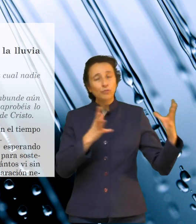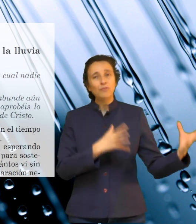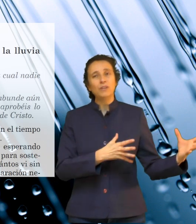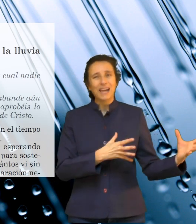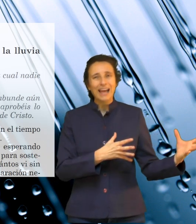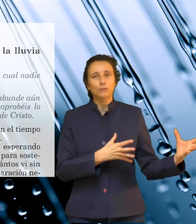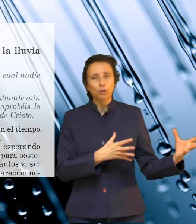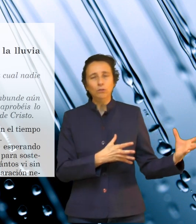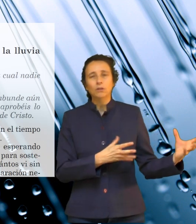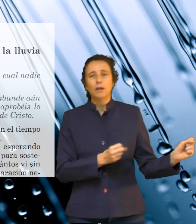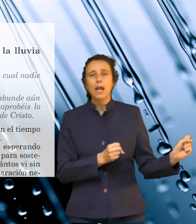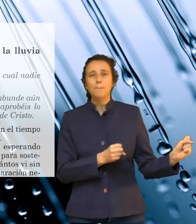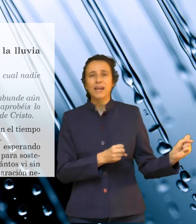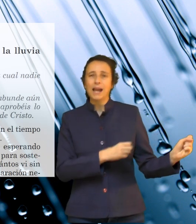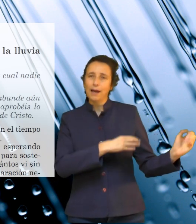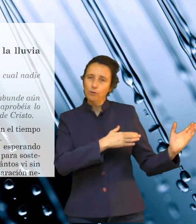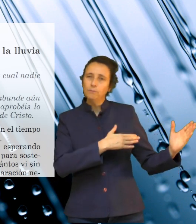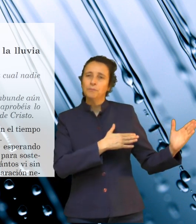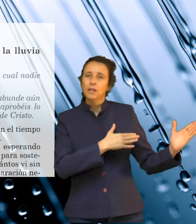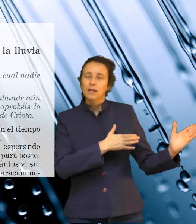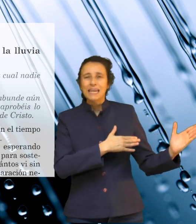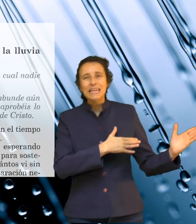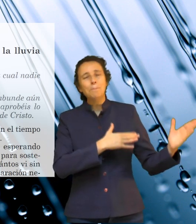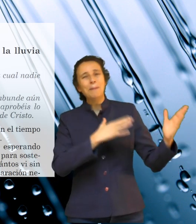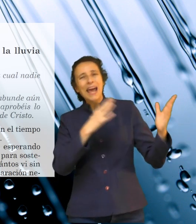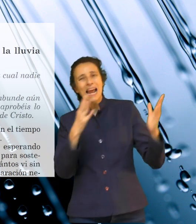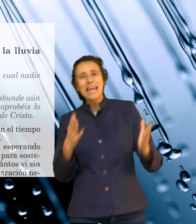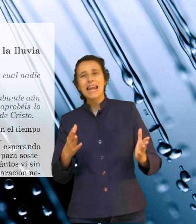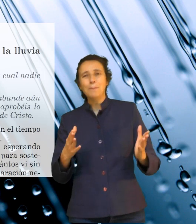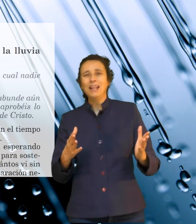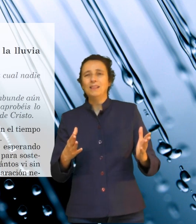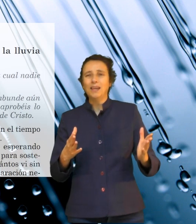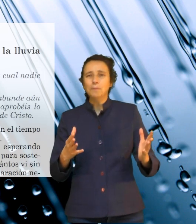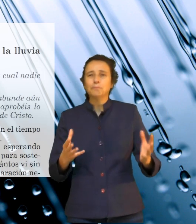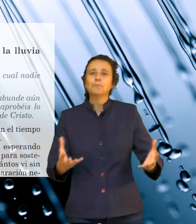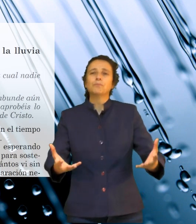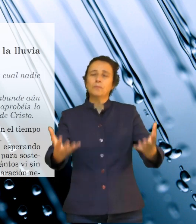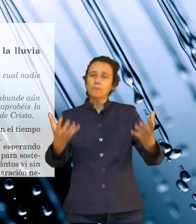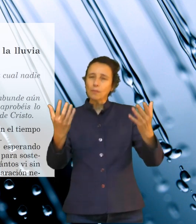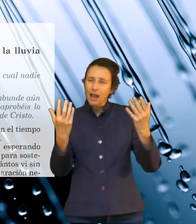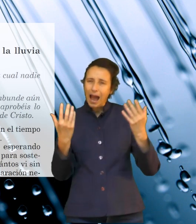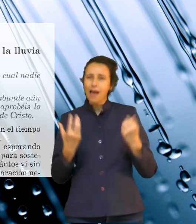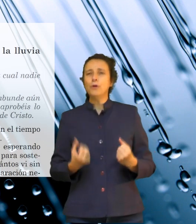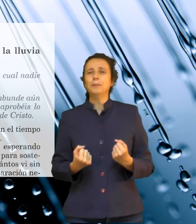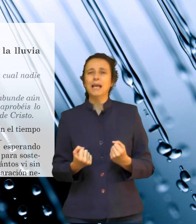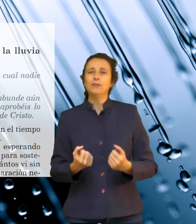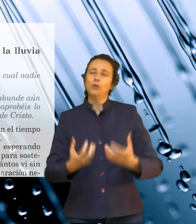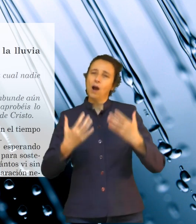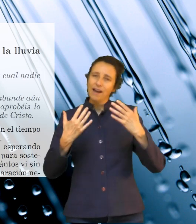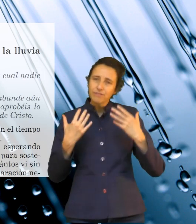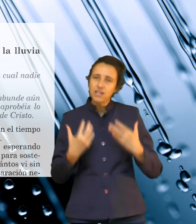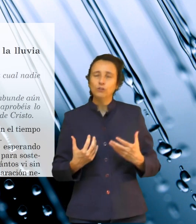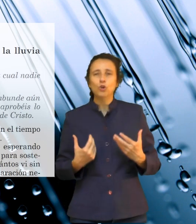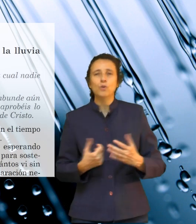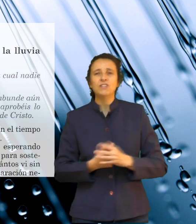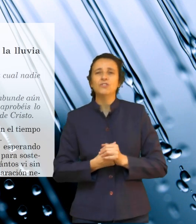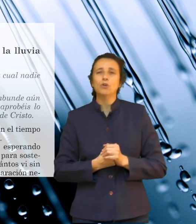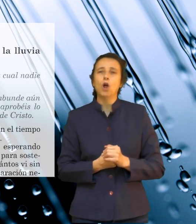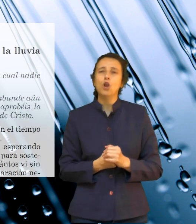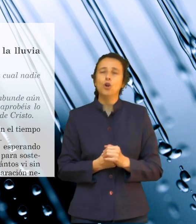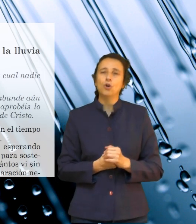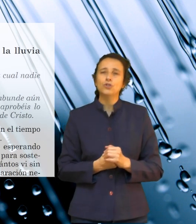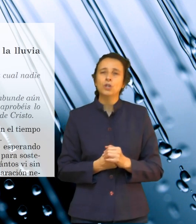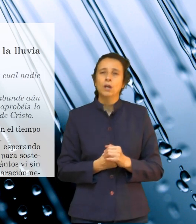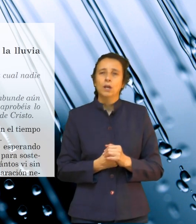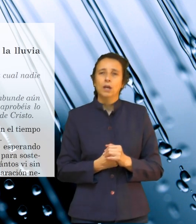el crucificando el pecado y paralelamente adoptando, haciendo